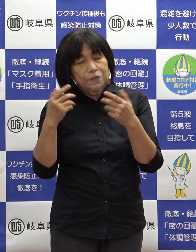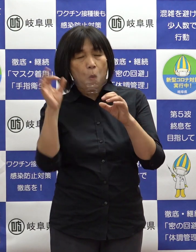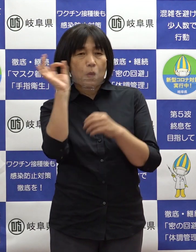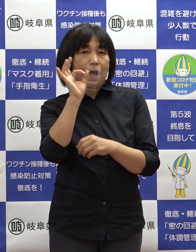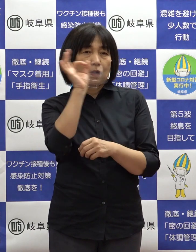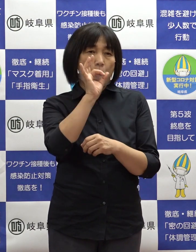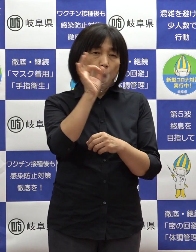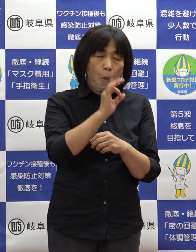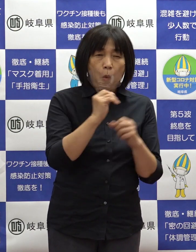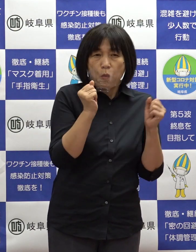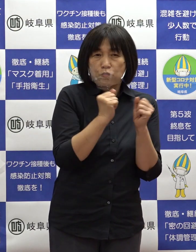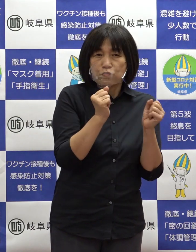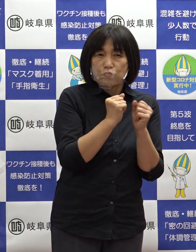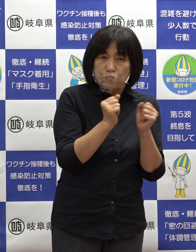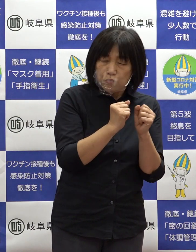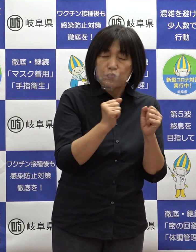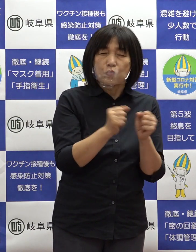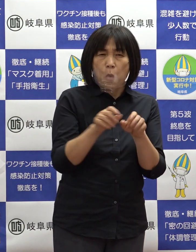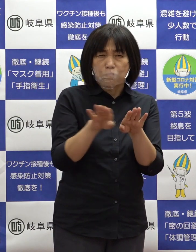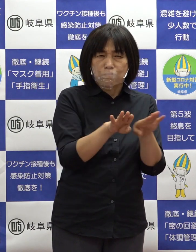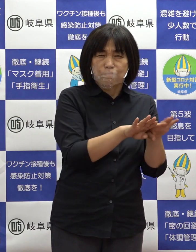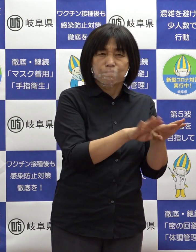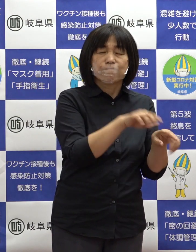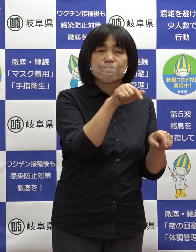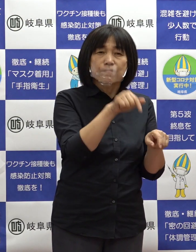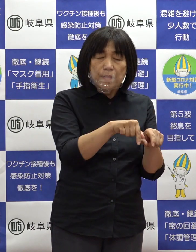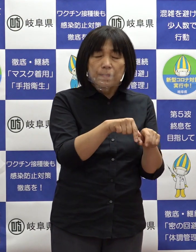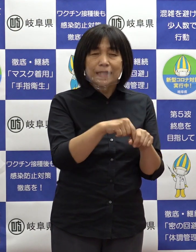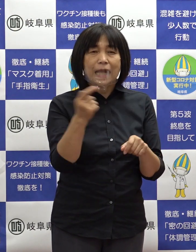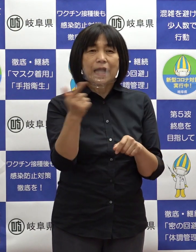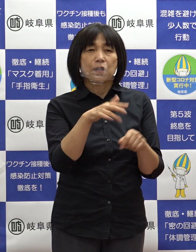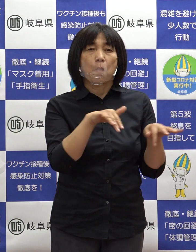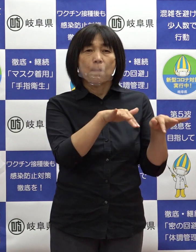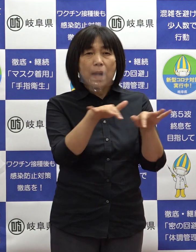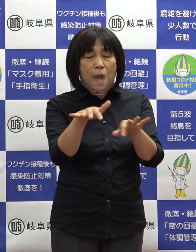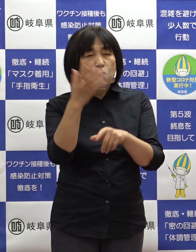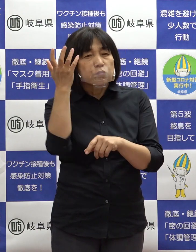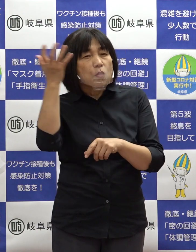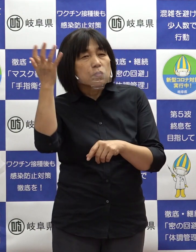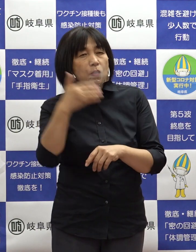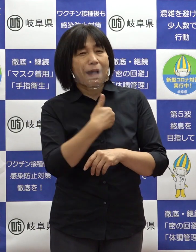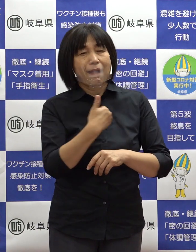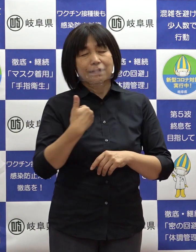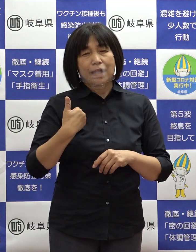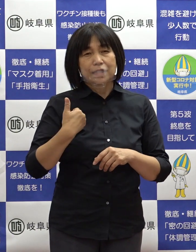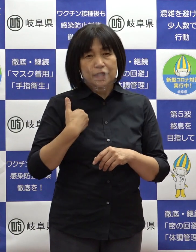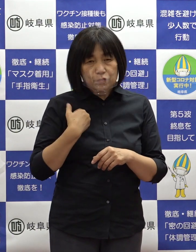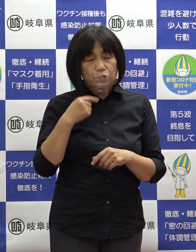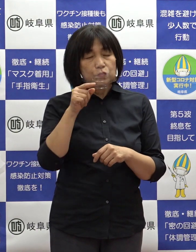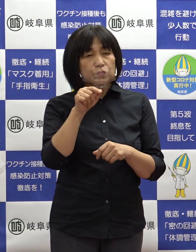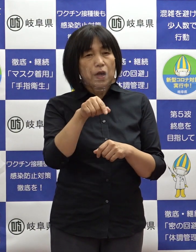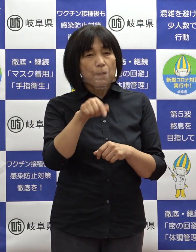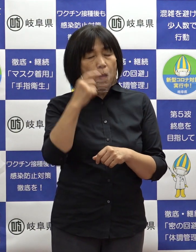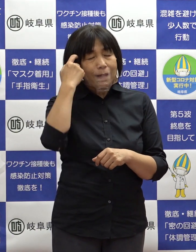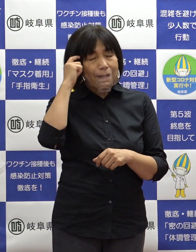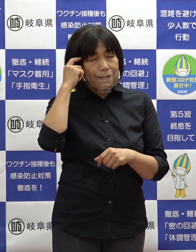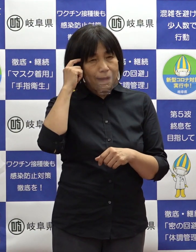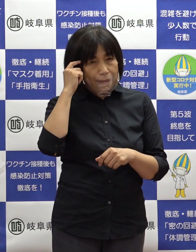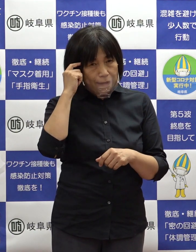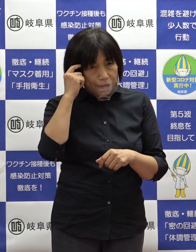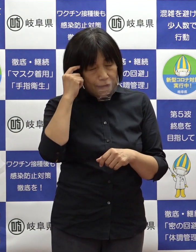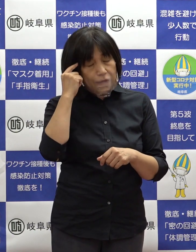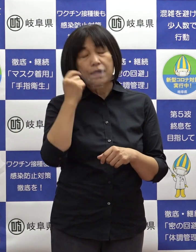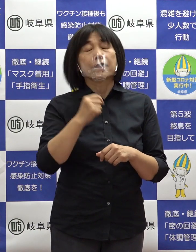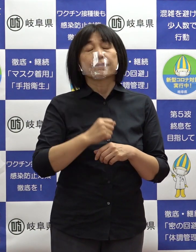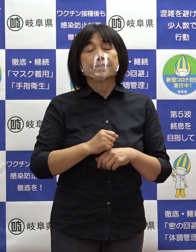考えますと第6波の可能性も十分あり得るわけでありまして、そういったことも睨んで、ま